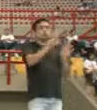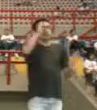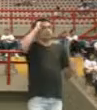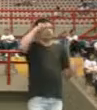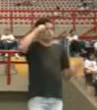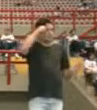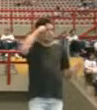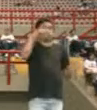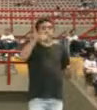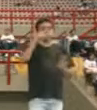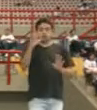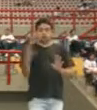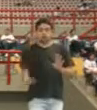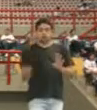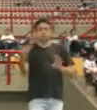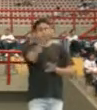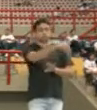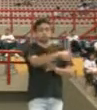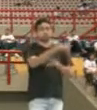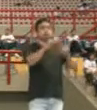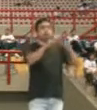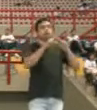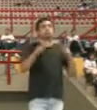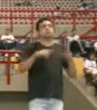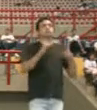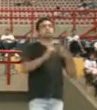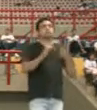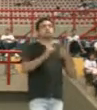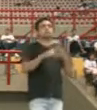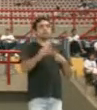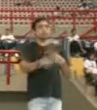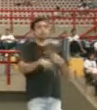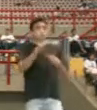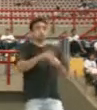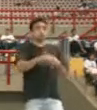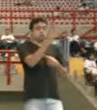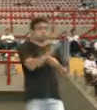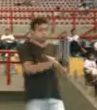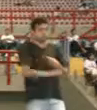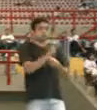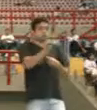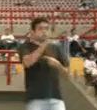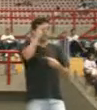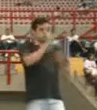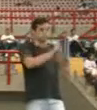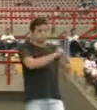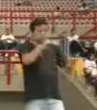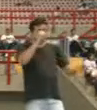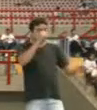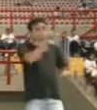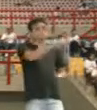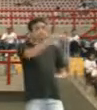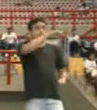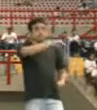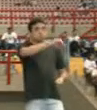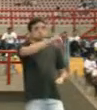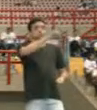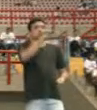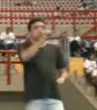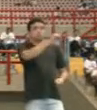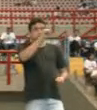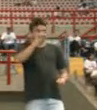negros afrodescendentes. Eu vou dizer que, mesmo com a abolição da escravatura, em